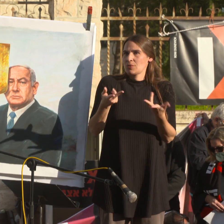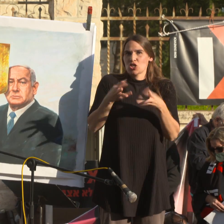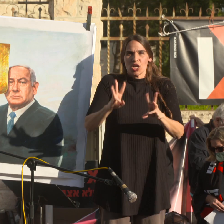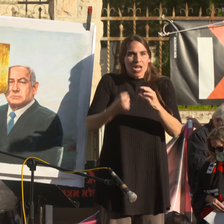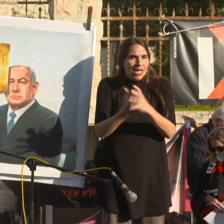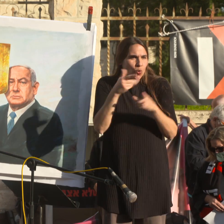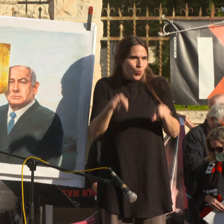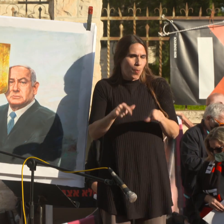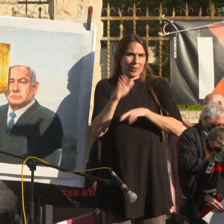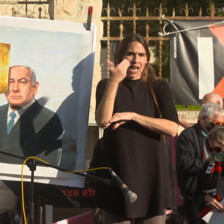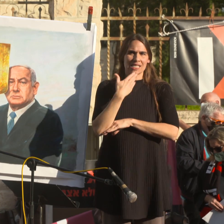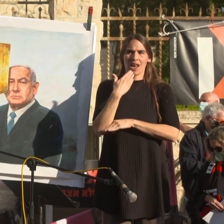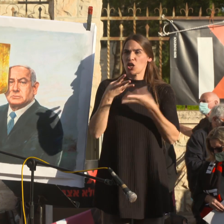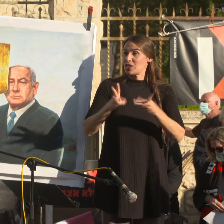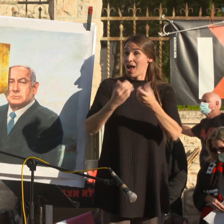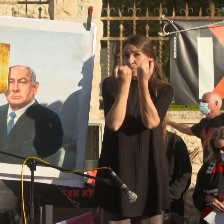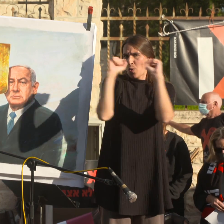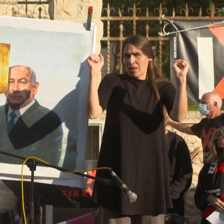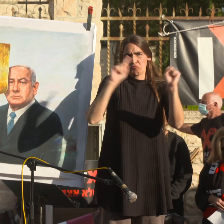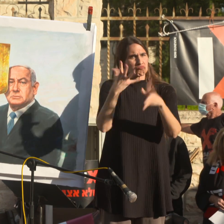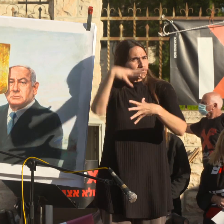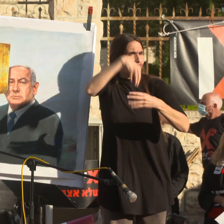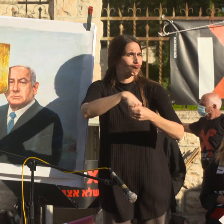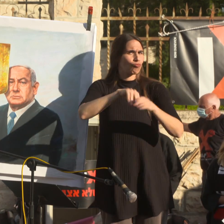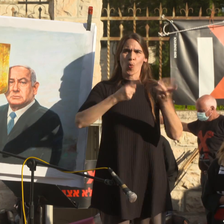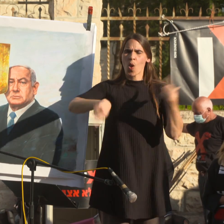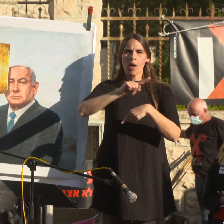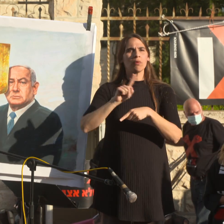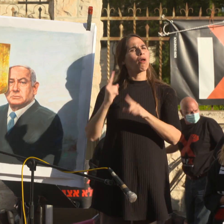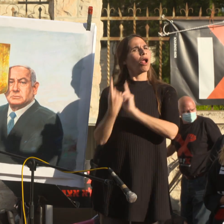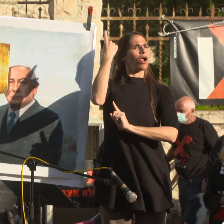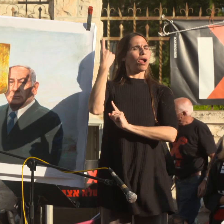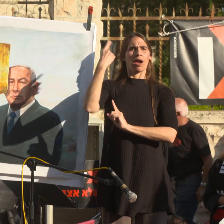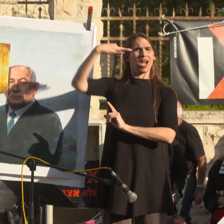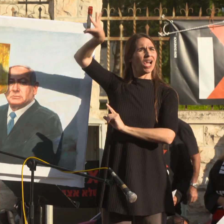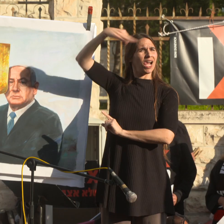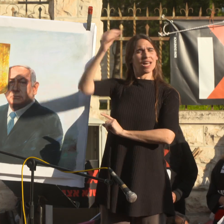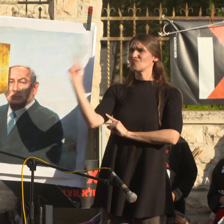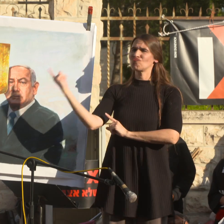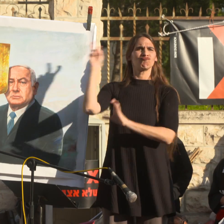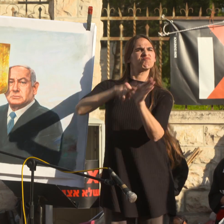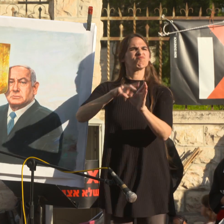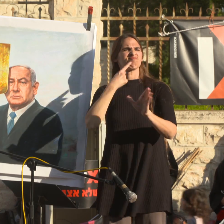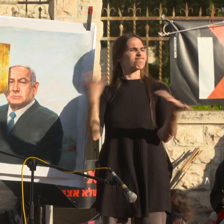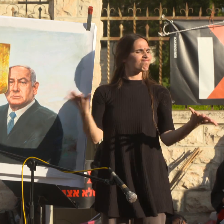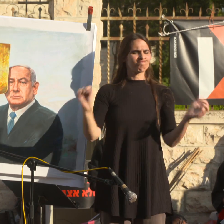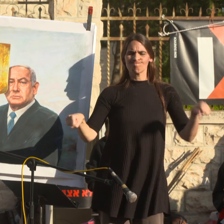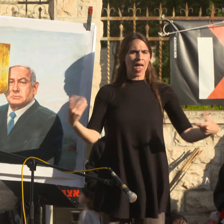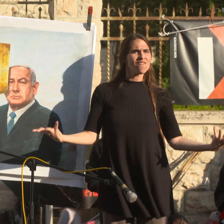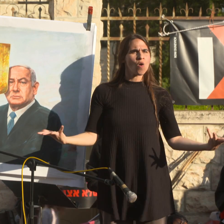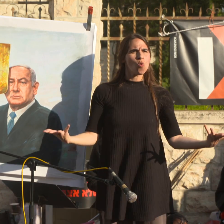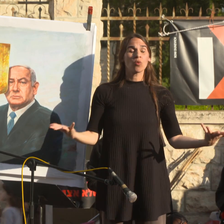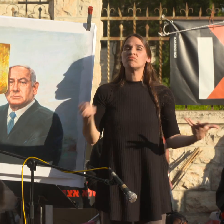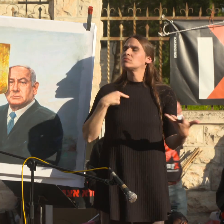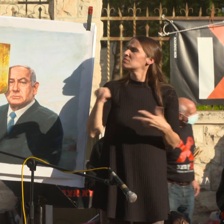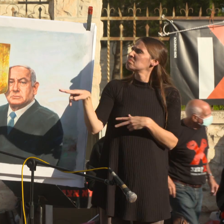שיצרנו כאן במדינת ישראל, השיטה הדמוקרטית, ופתאום בא לנו מנהיג ואני מסתכל ואני אומר, זאת מדינה